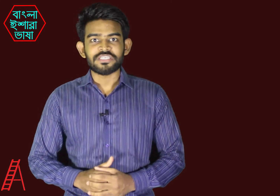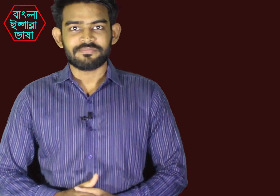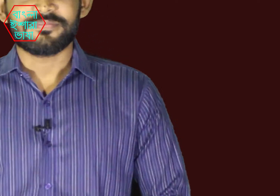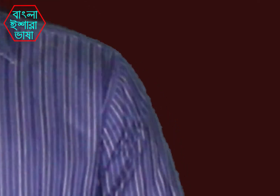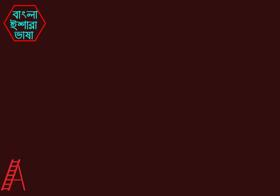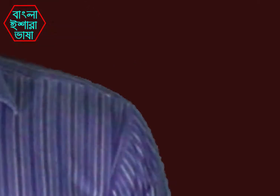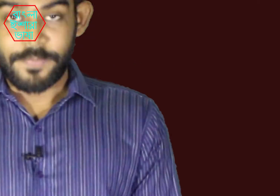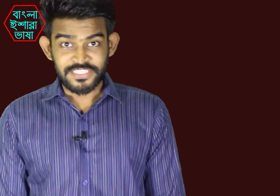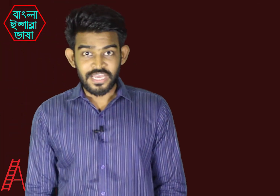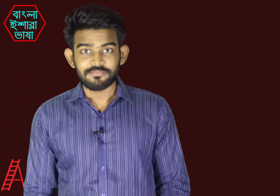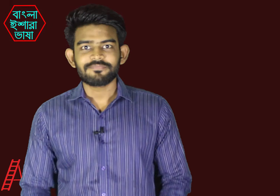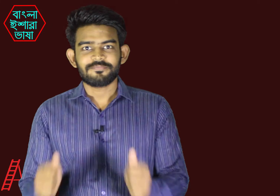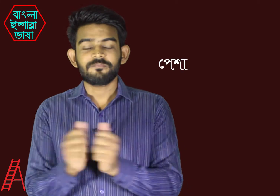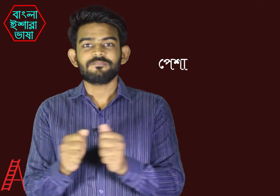করছি। পেশা,